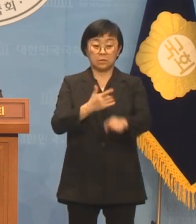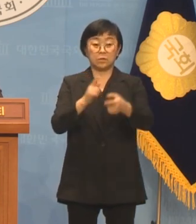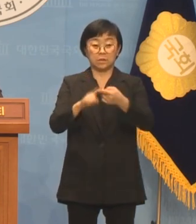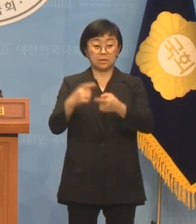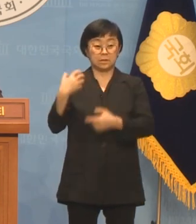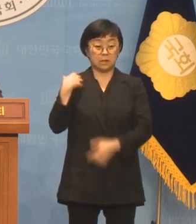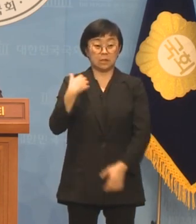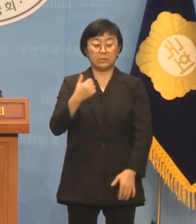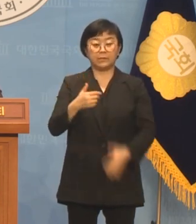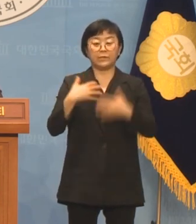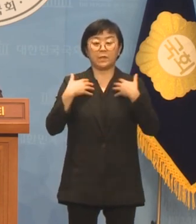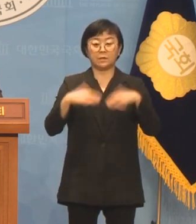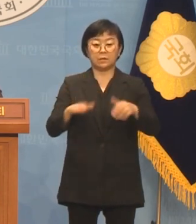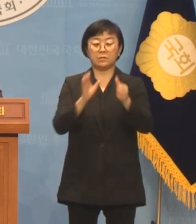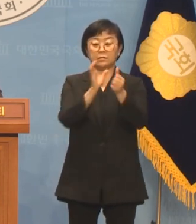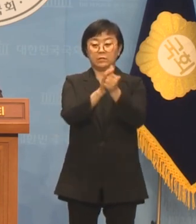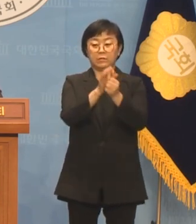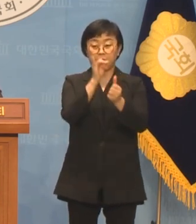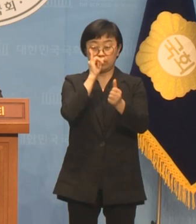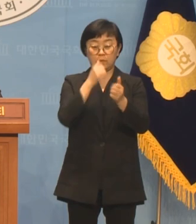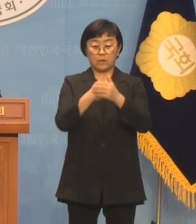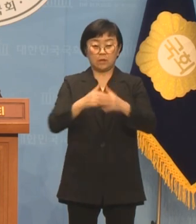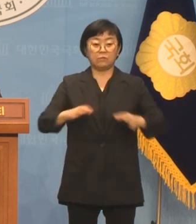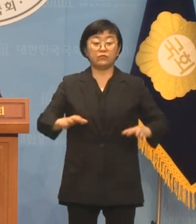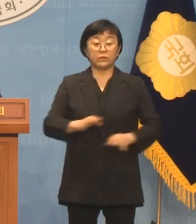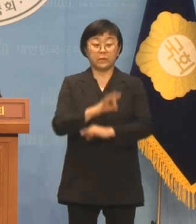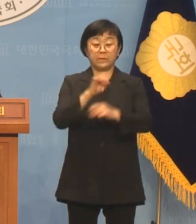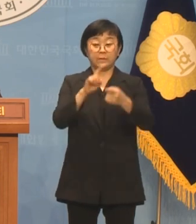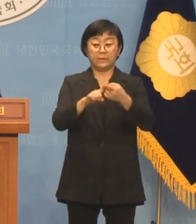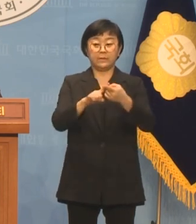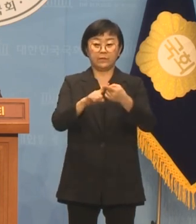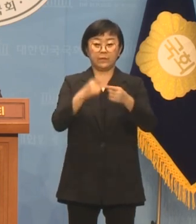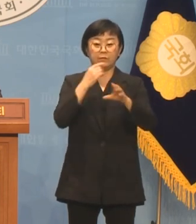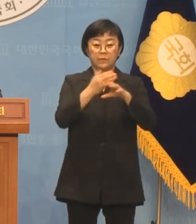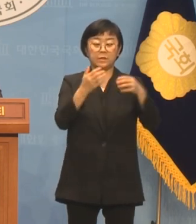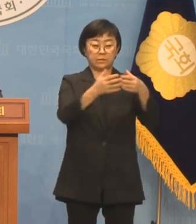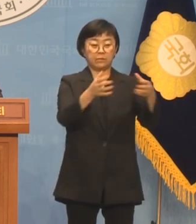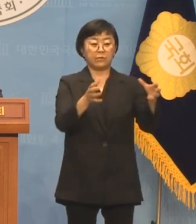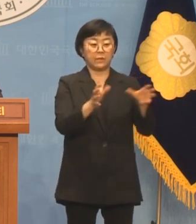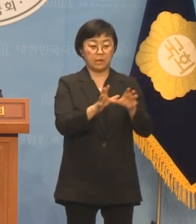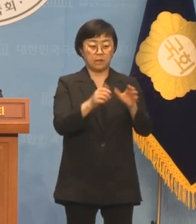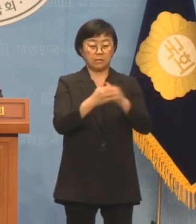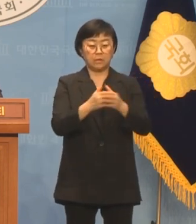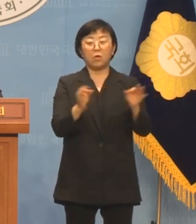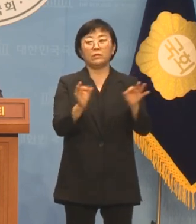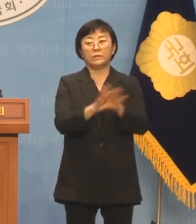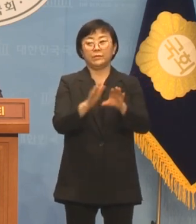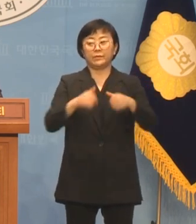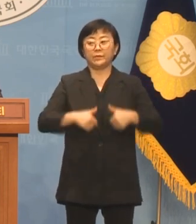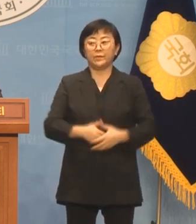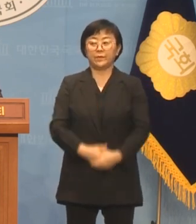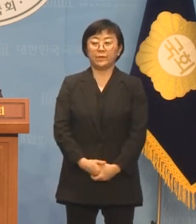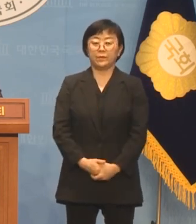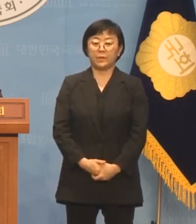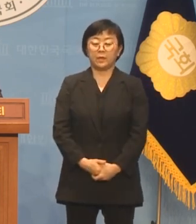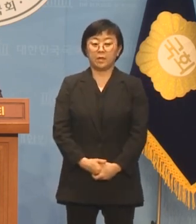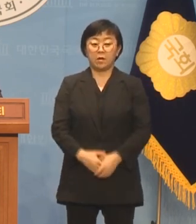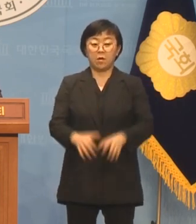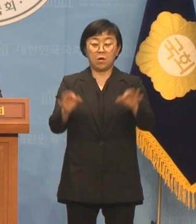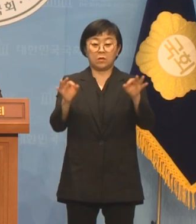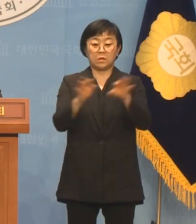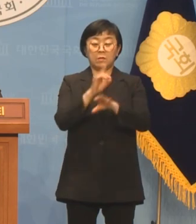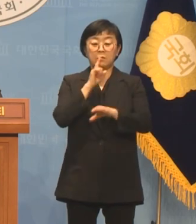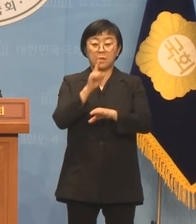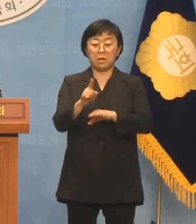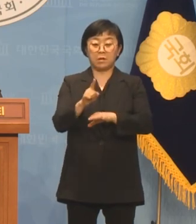대한 책임은 약자들에게 떠넘겨버리는 불의함을 민주당에서 걷어내야 합니다. 걷어내자고